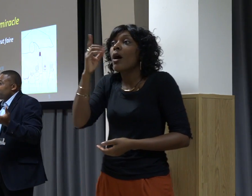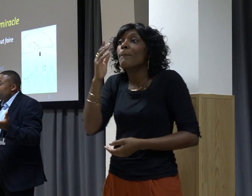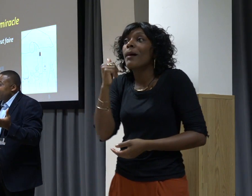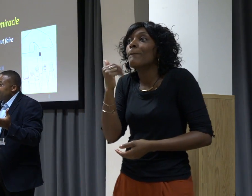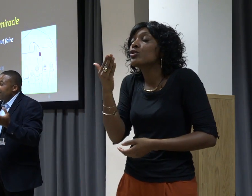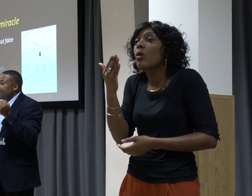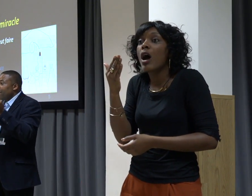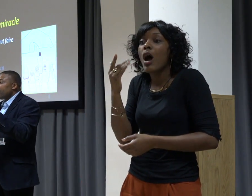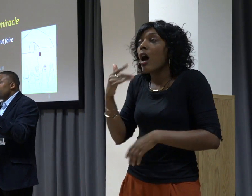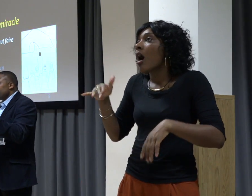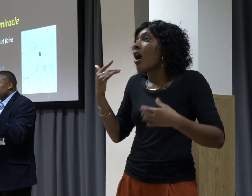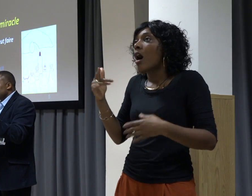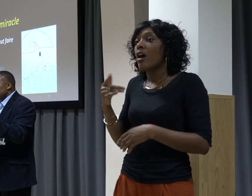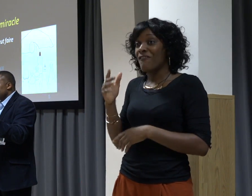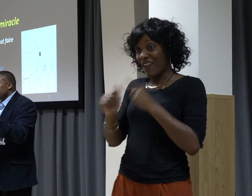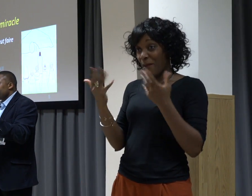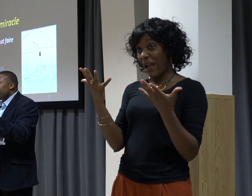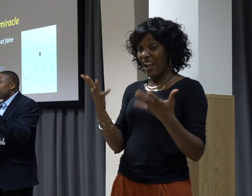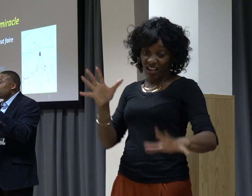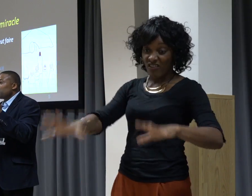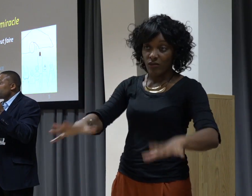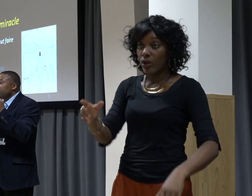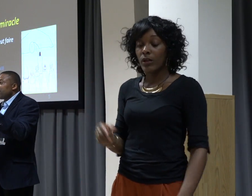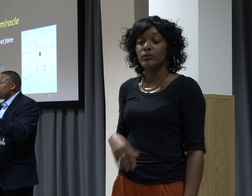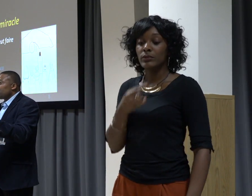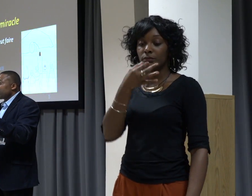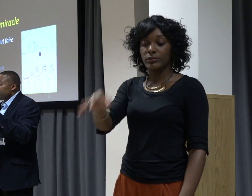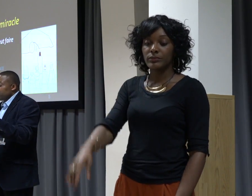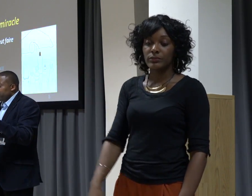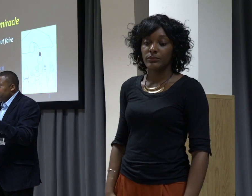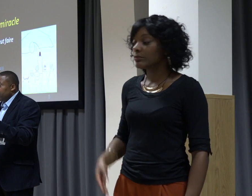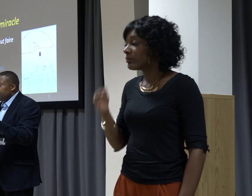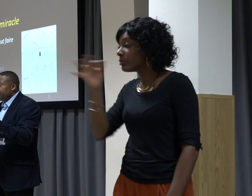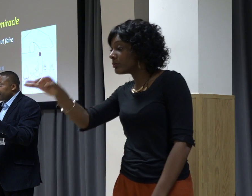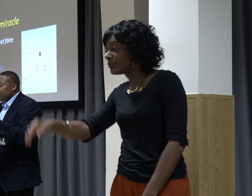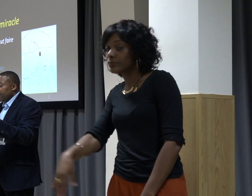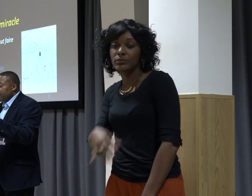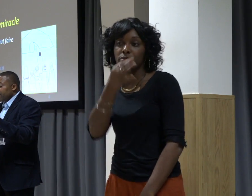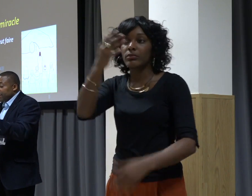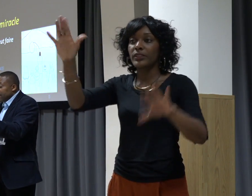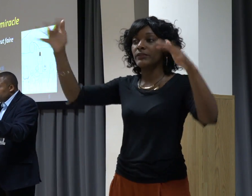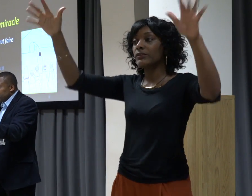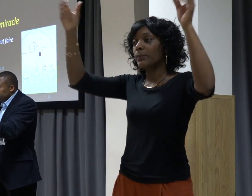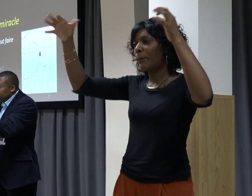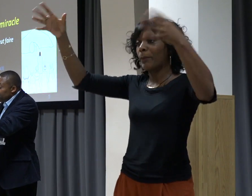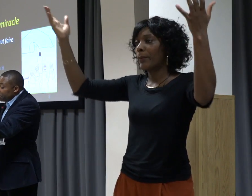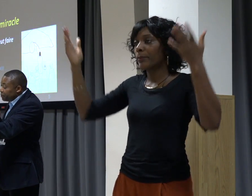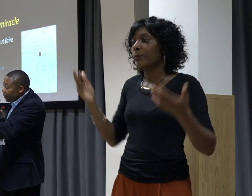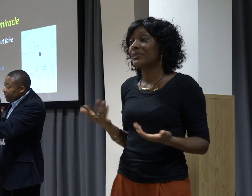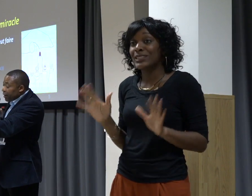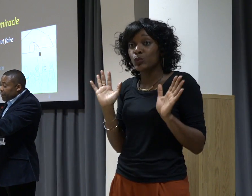chose de spécial. Sa parole est puissante. Il a juste besoin de dire les choses, elles vont se faire. Quelques